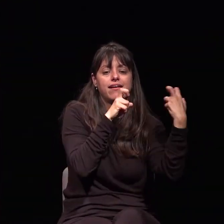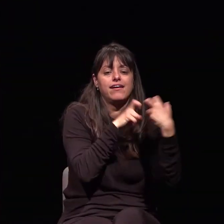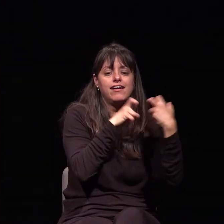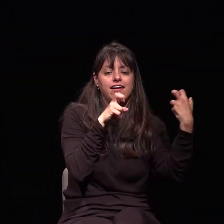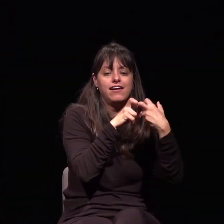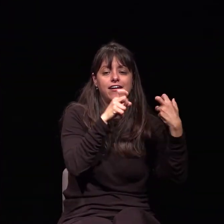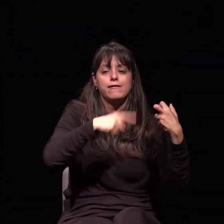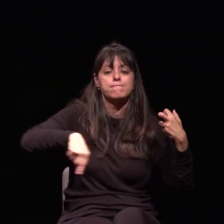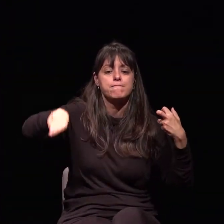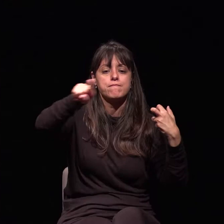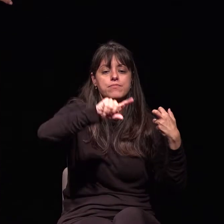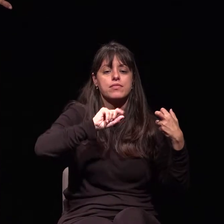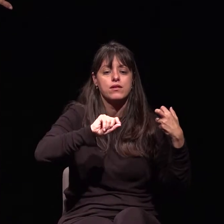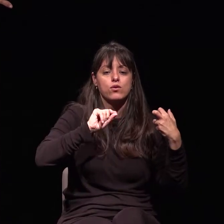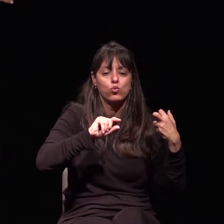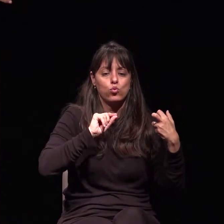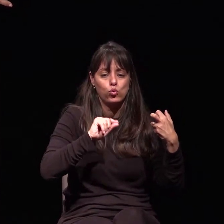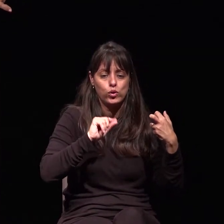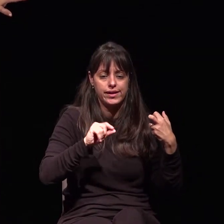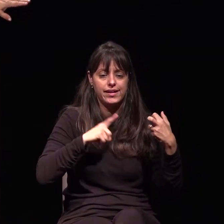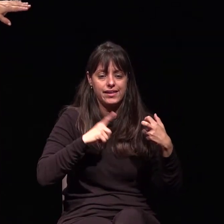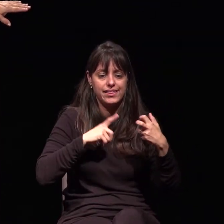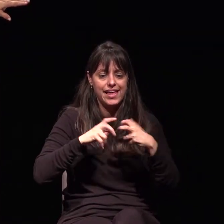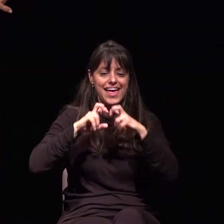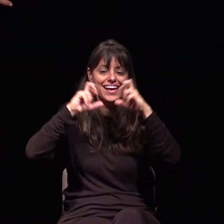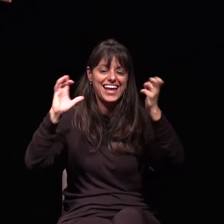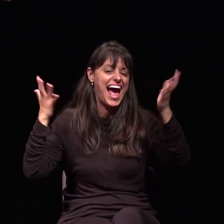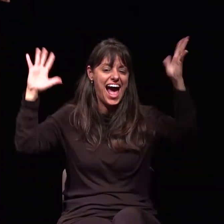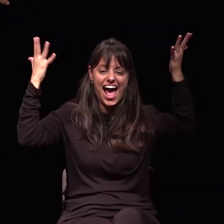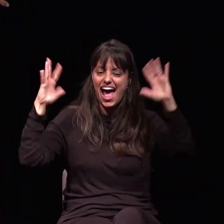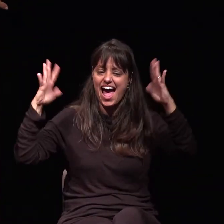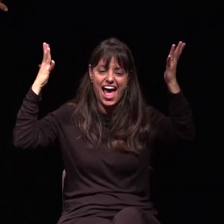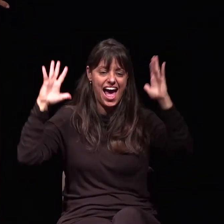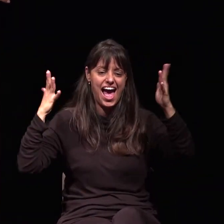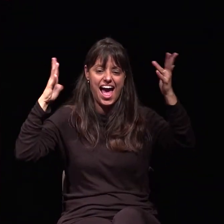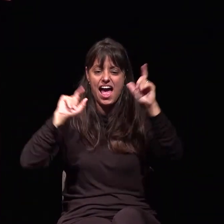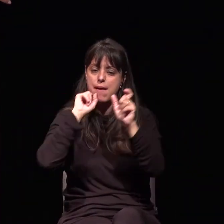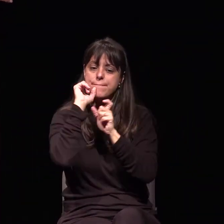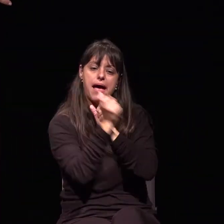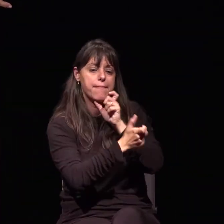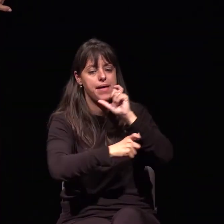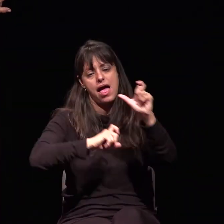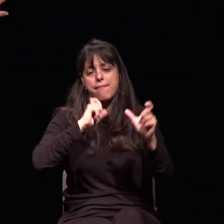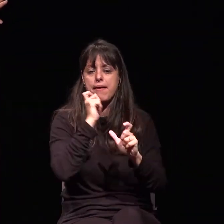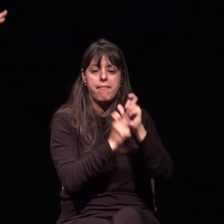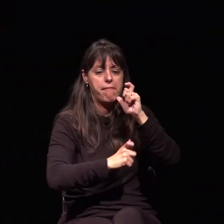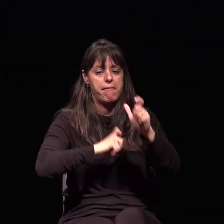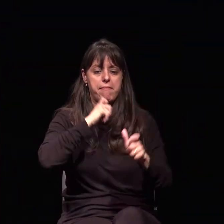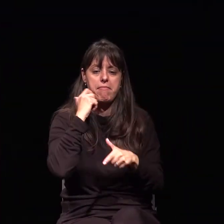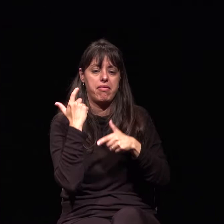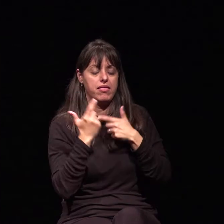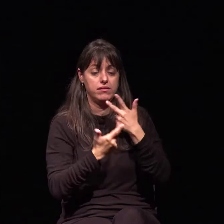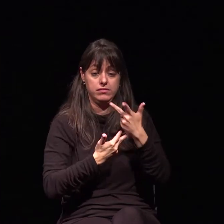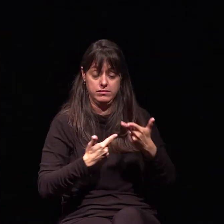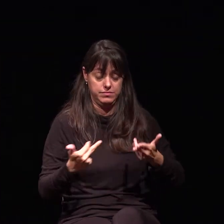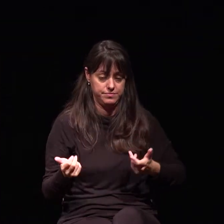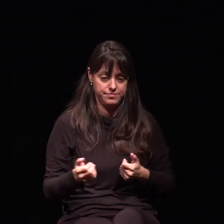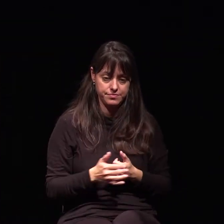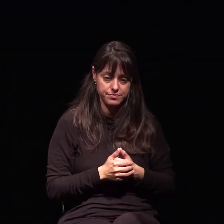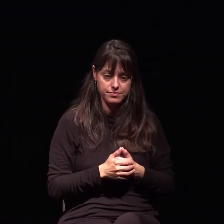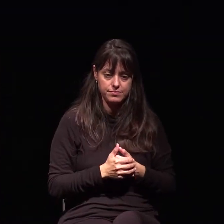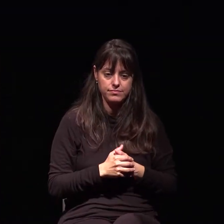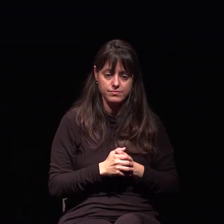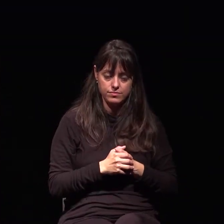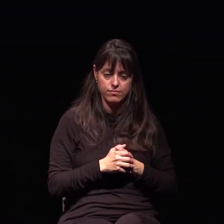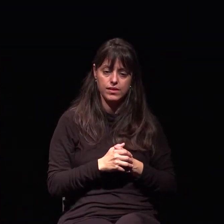torturadores faziam um alarido histérico e sádico, gritavam de alegria, diziam palavrões aos indignados espectadores.